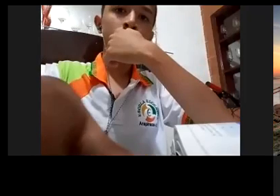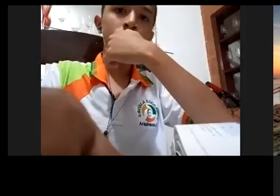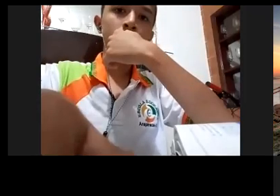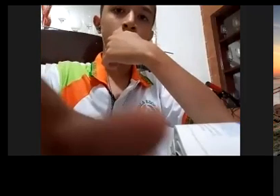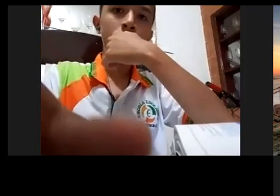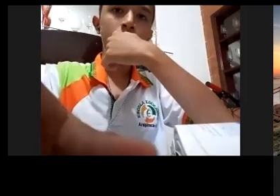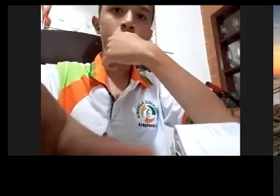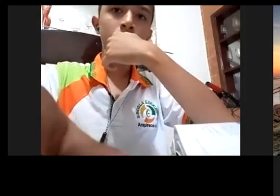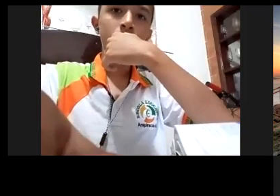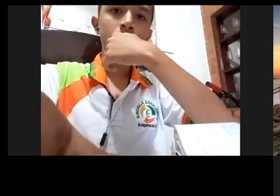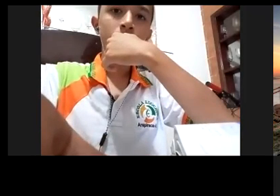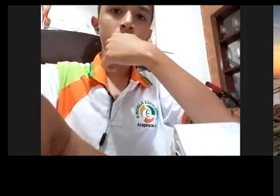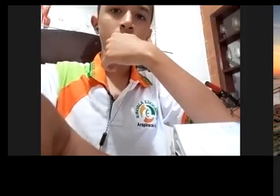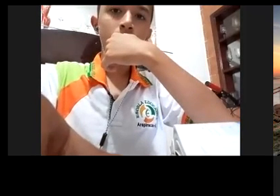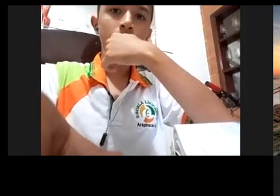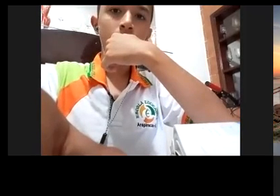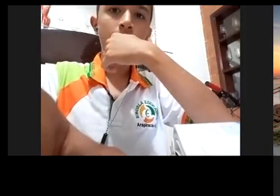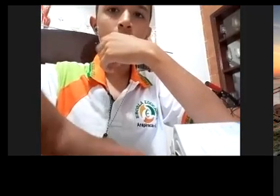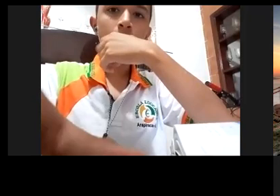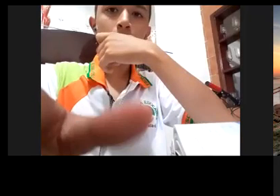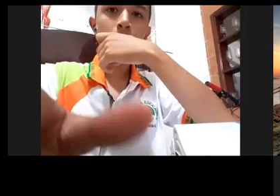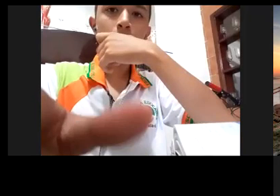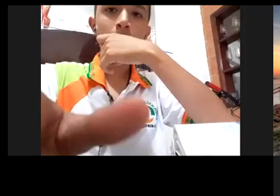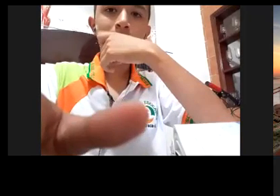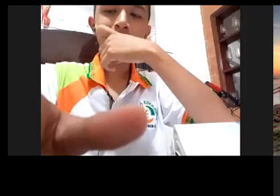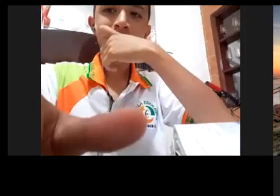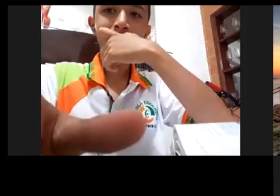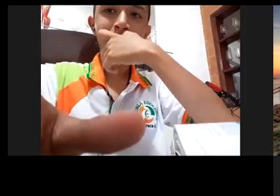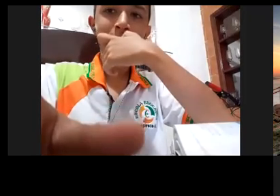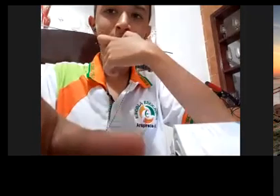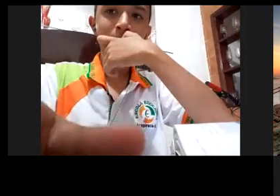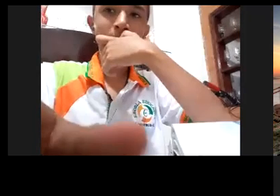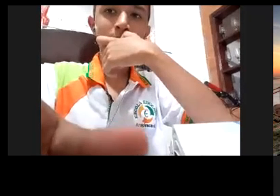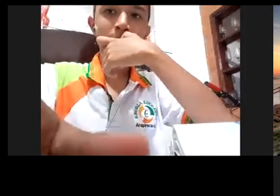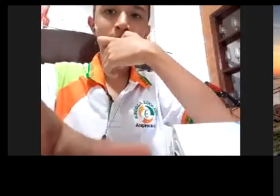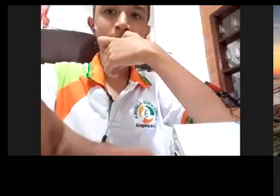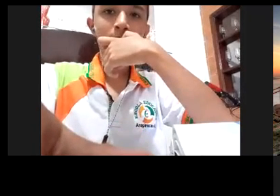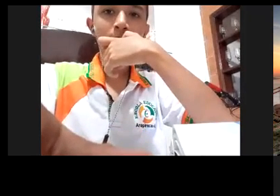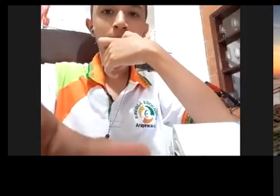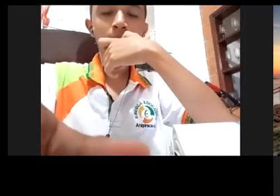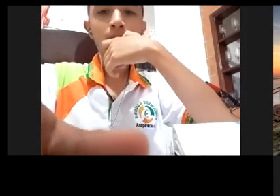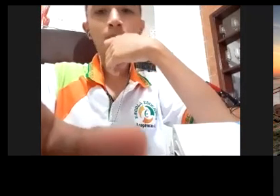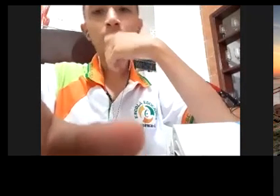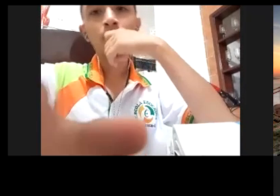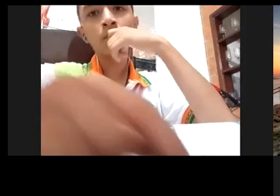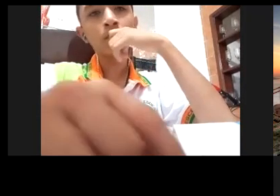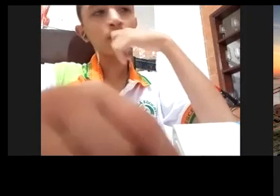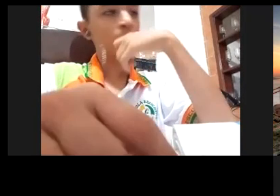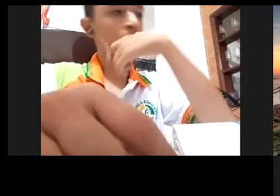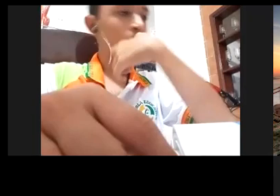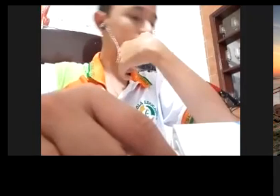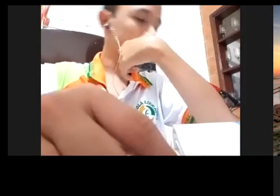pegar eu ligo na página 204 por favor dá tempo né a gente tem cinco minutos pelo menos umas duas